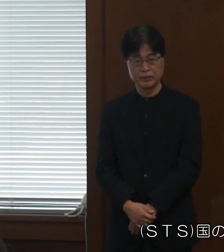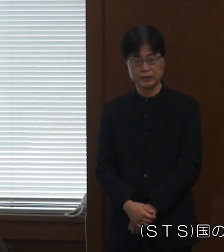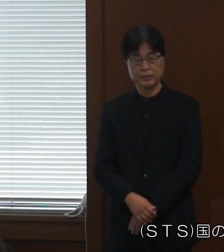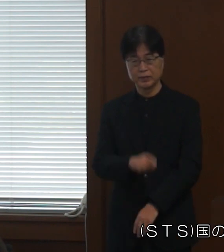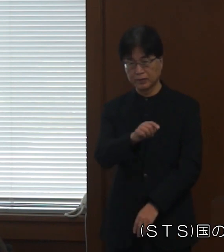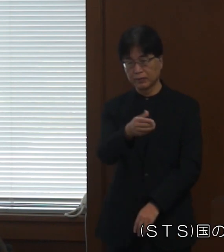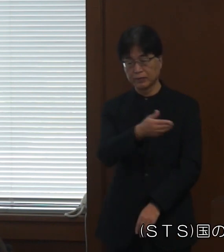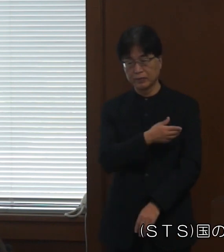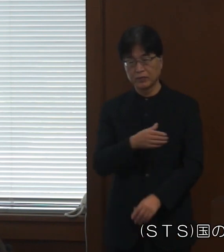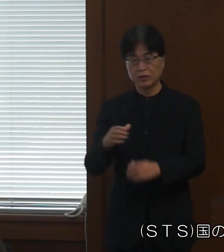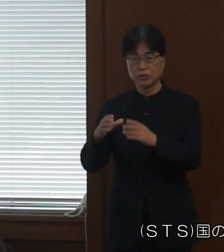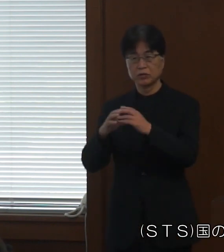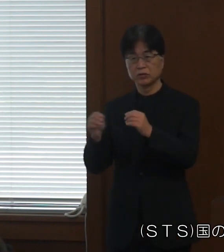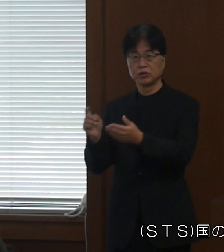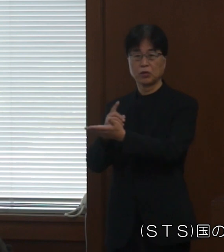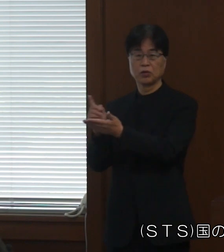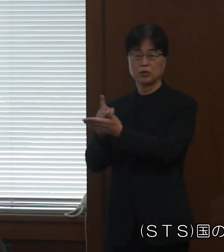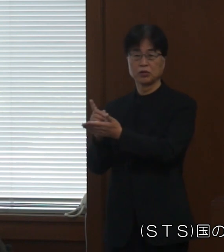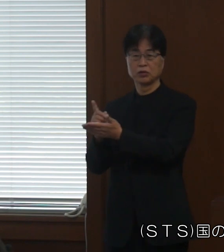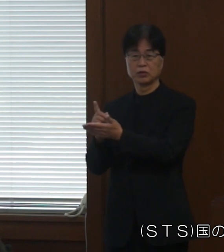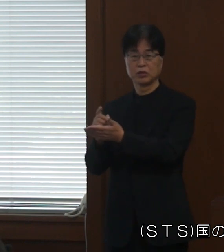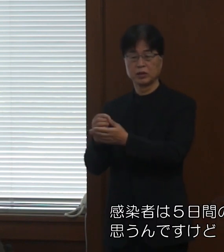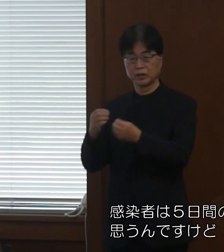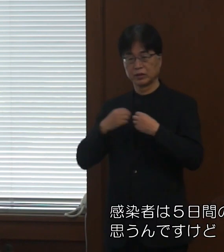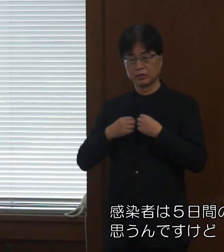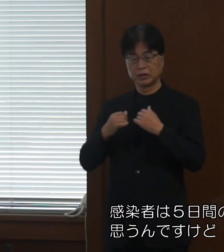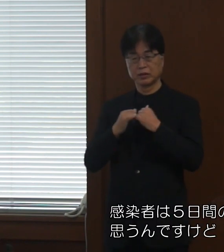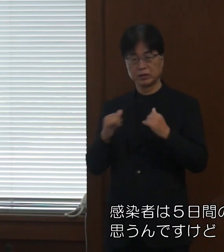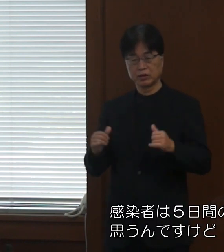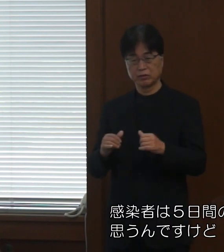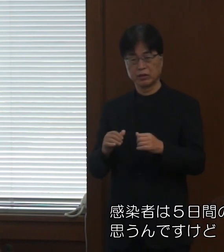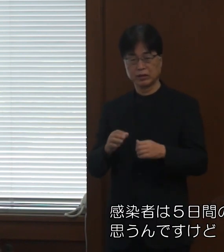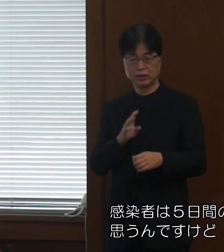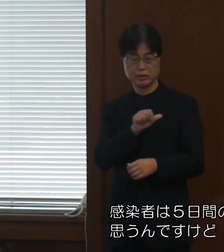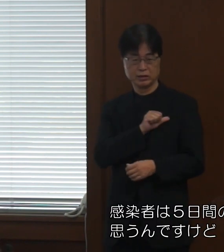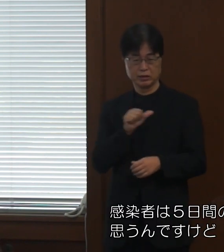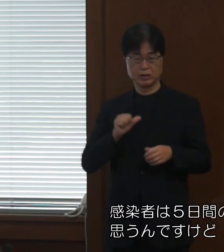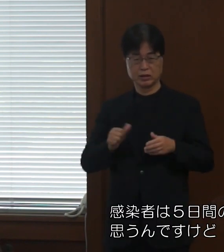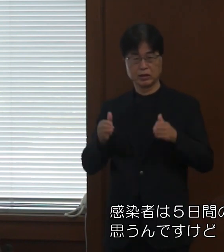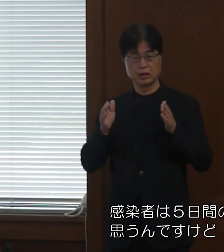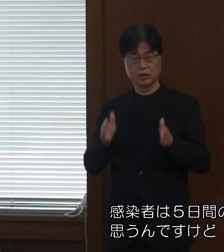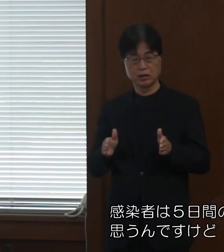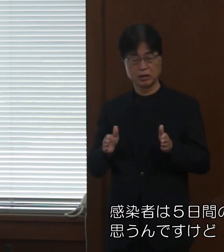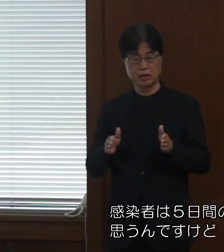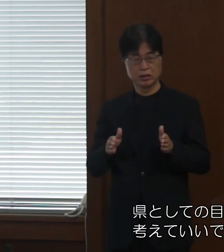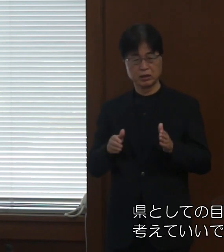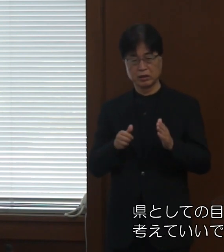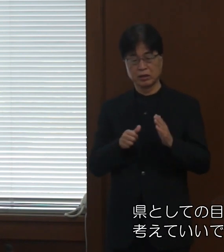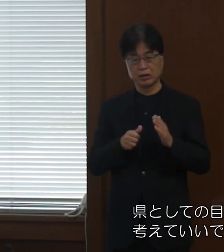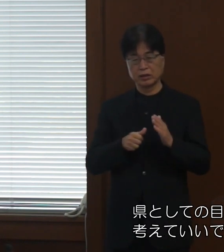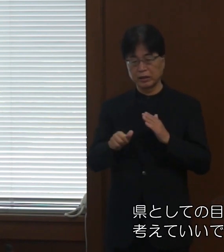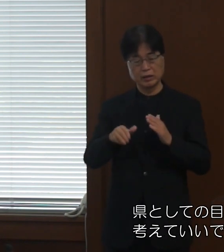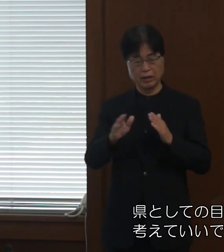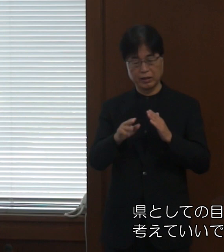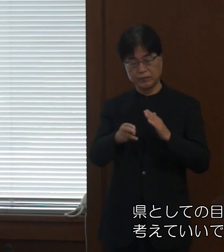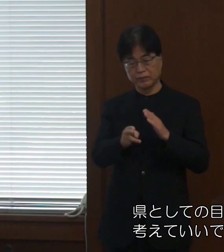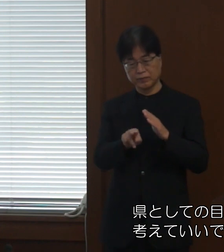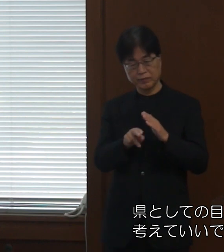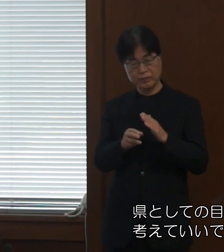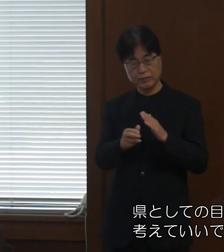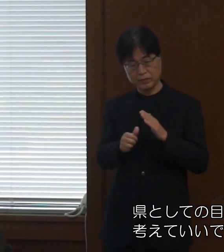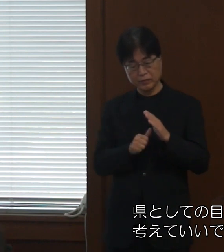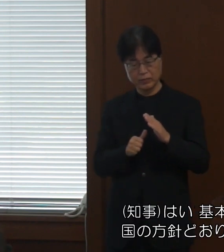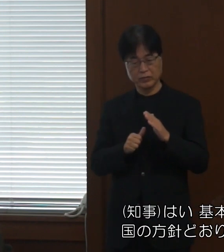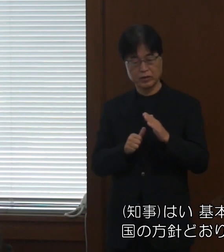国の方針では感染者は5日間の移行者とですね5日間の外出自粛になっていると思うんですが検討しても目安も同じ